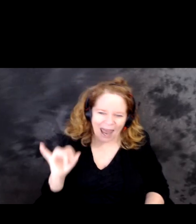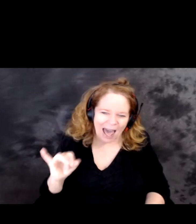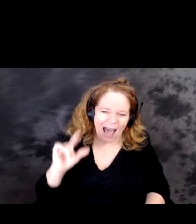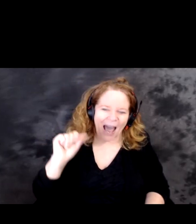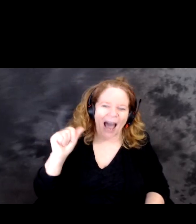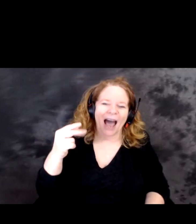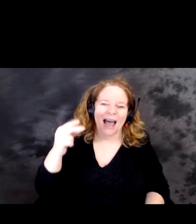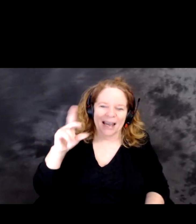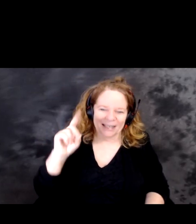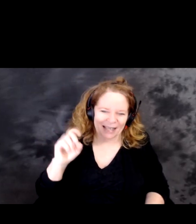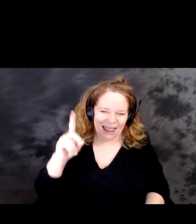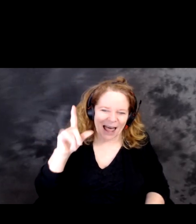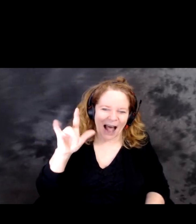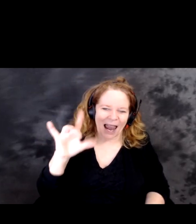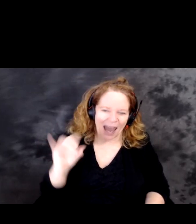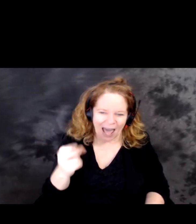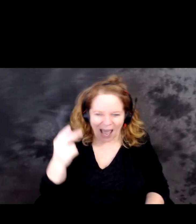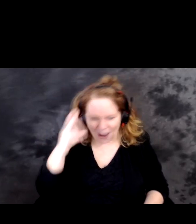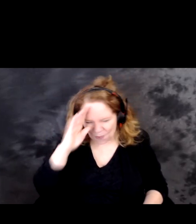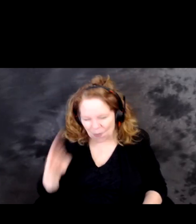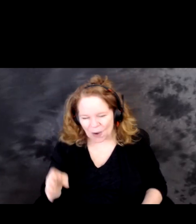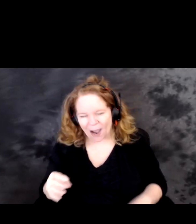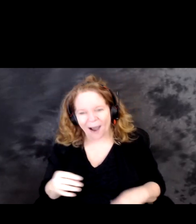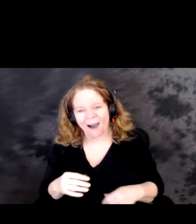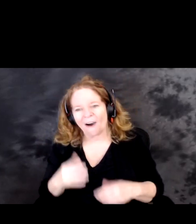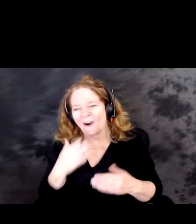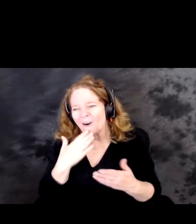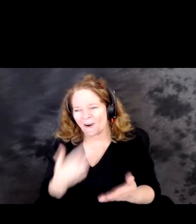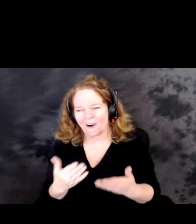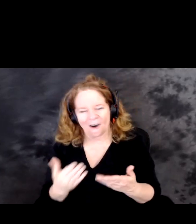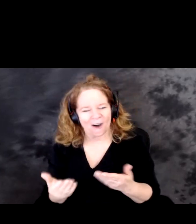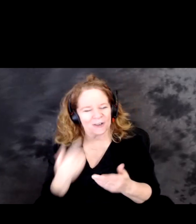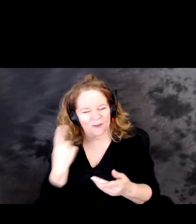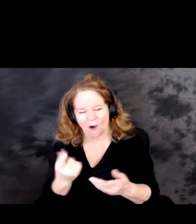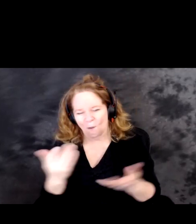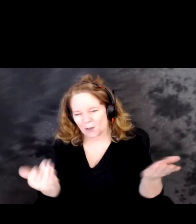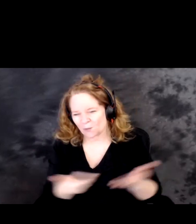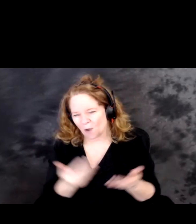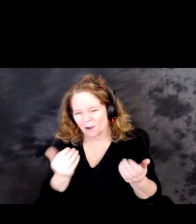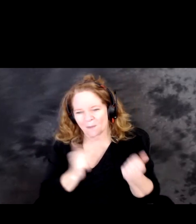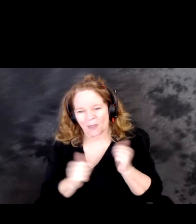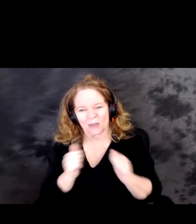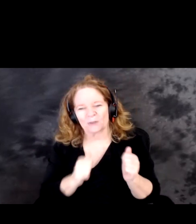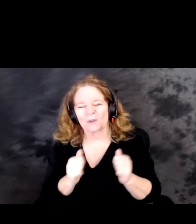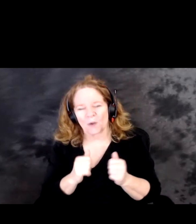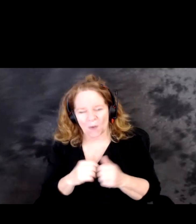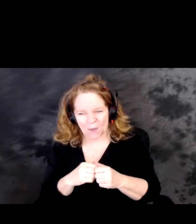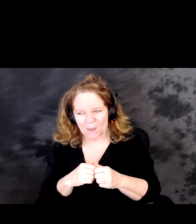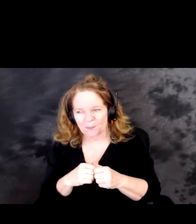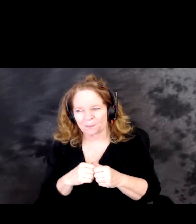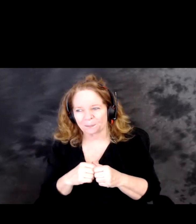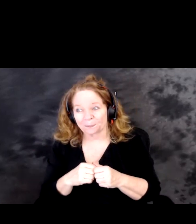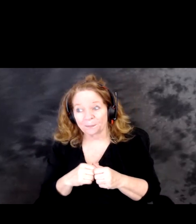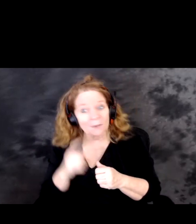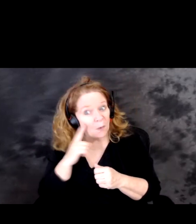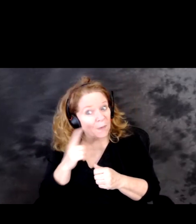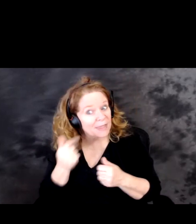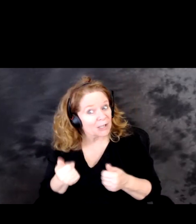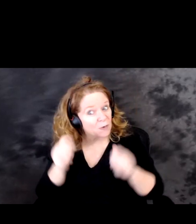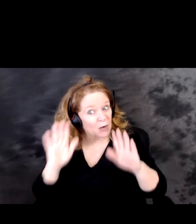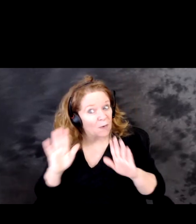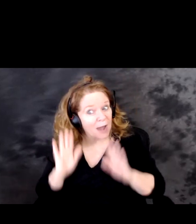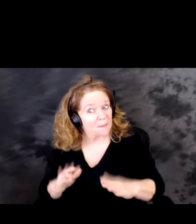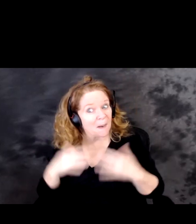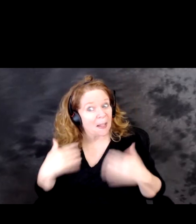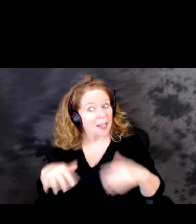Dalila. Hola, hola, hola, Dalila. Siempre estás bienvenida en nuestro espectáculo